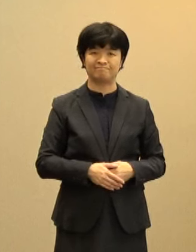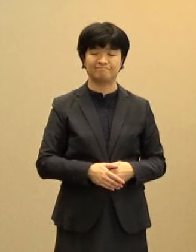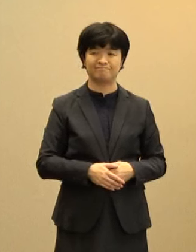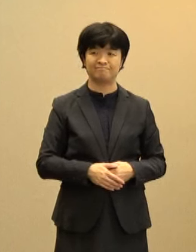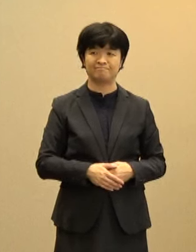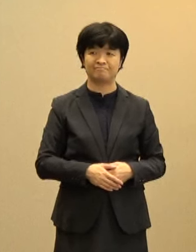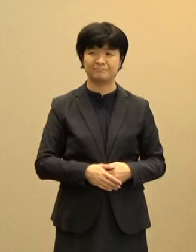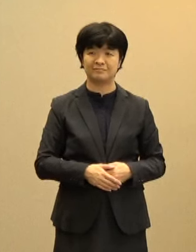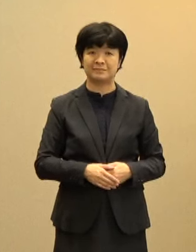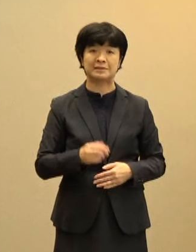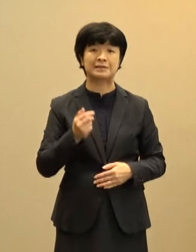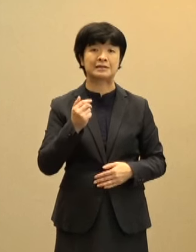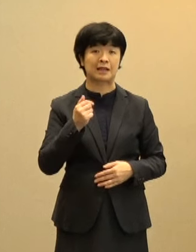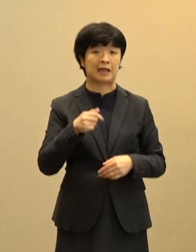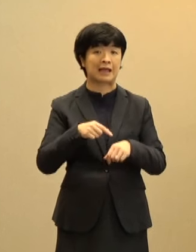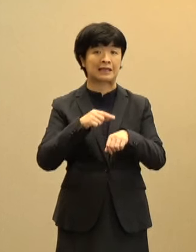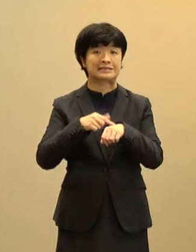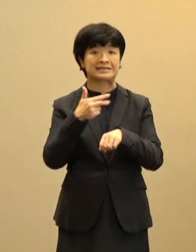地通信から